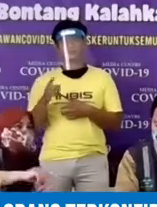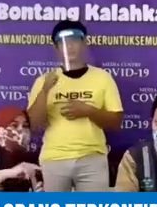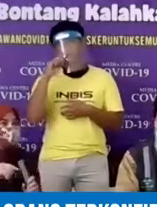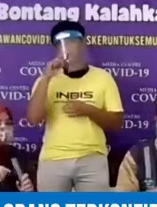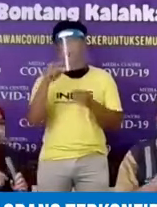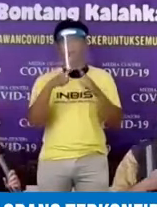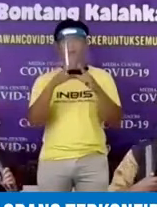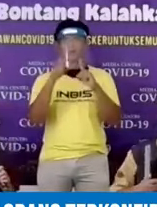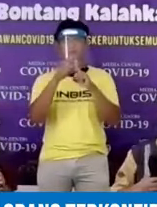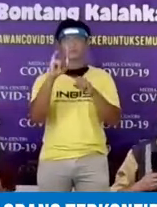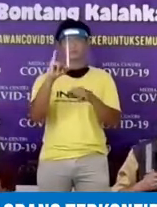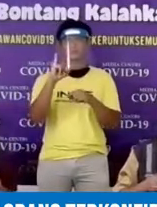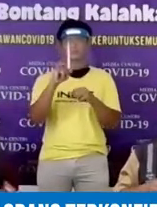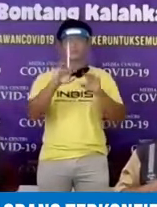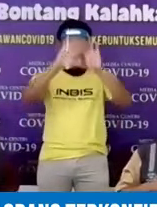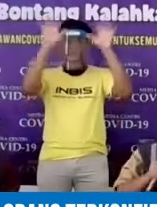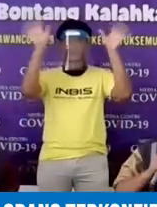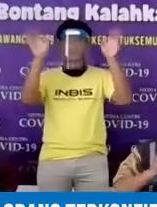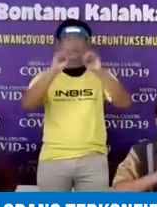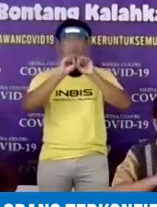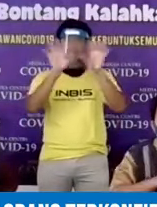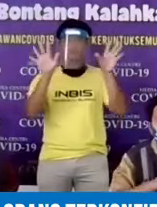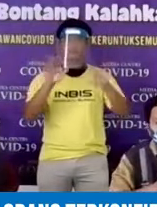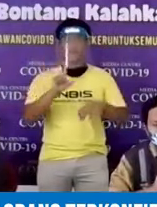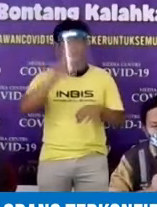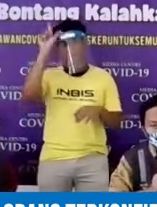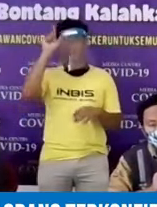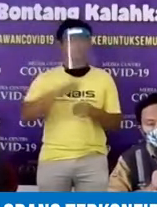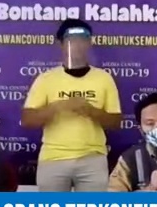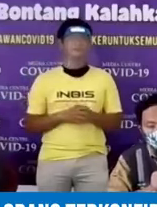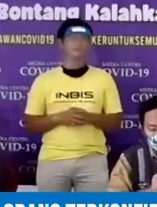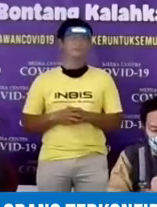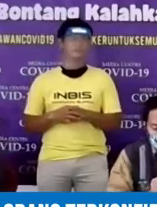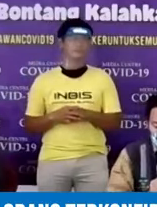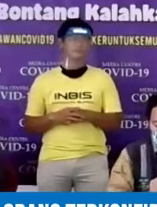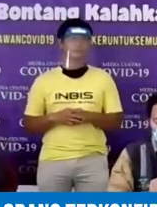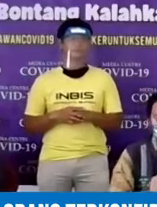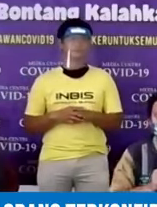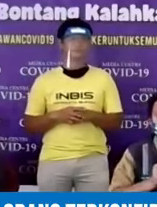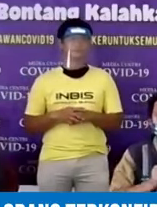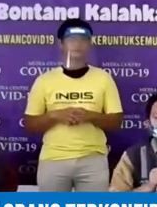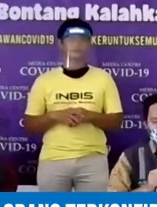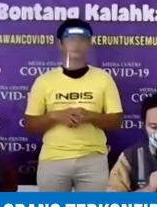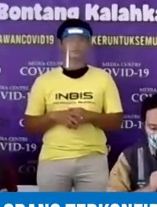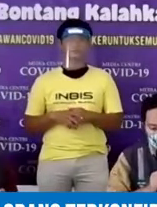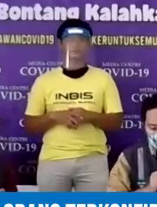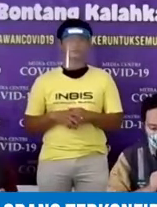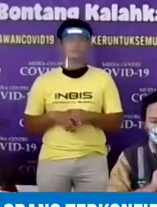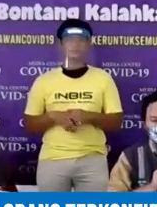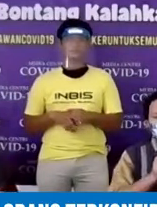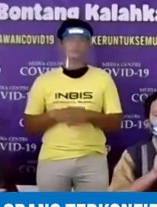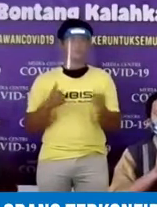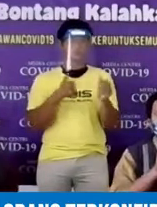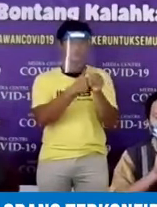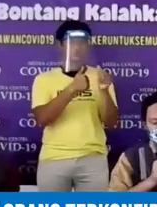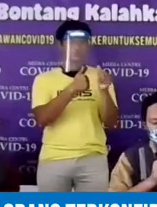masyarakat jangan sampai muncul karena kita butuh support untuk mereka dia